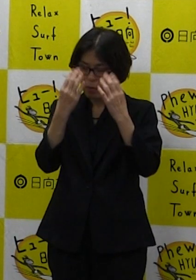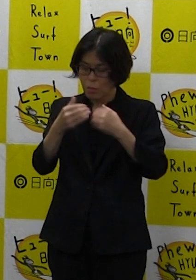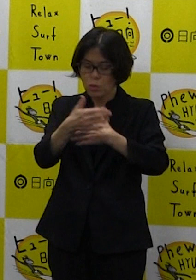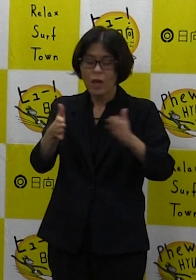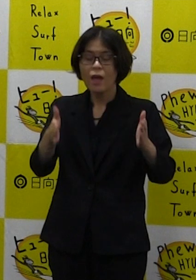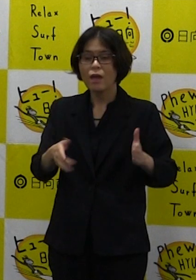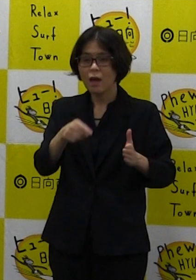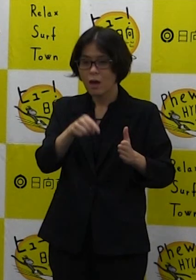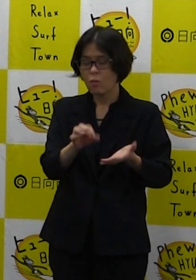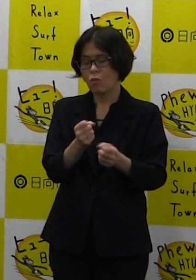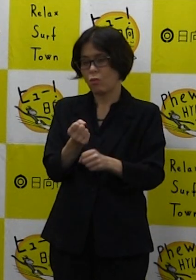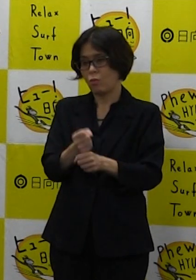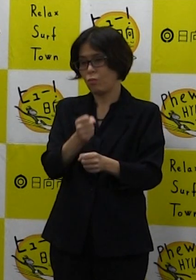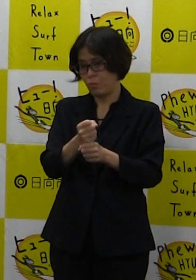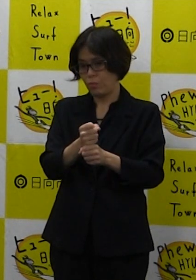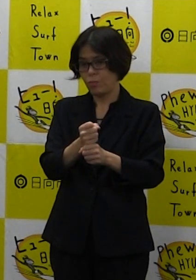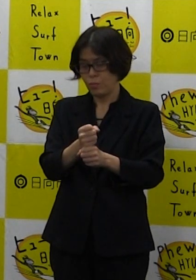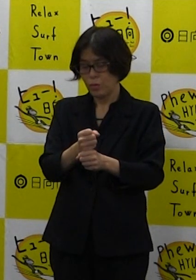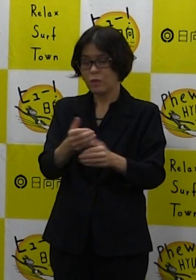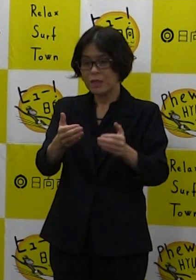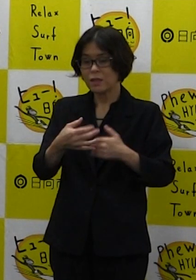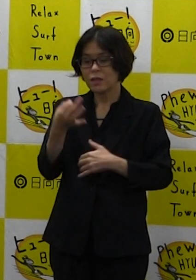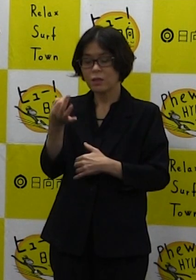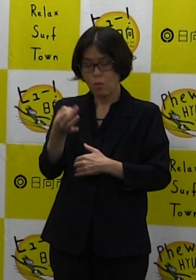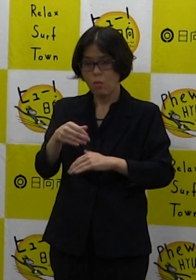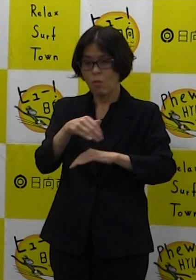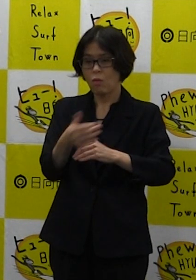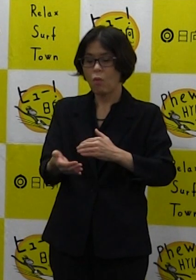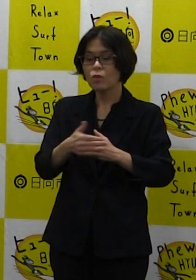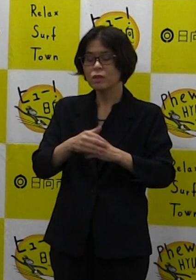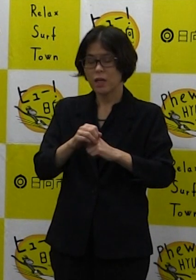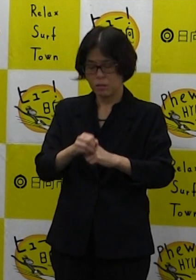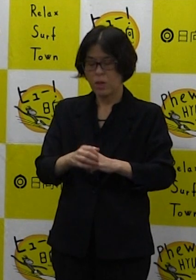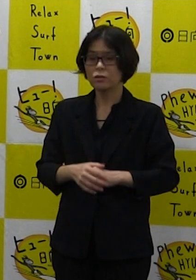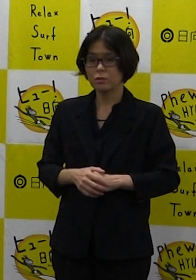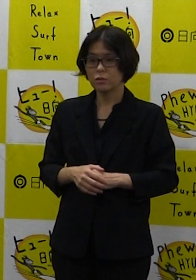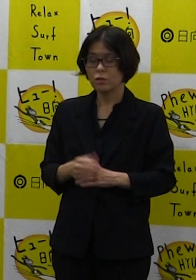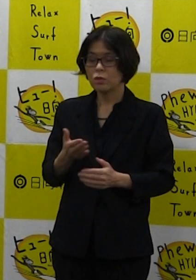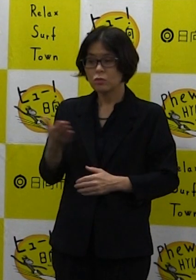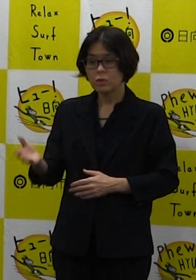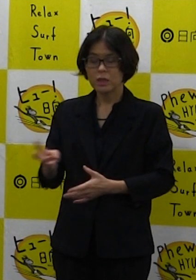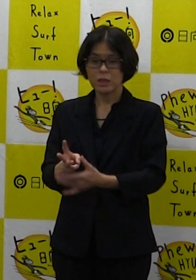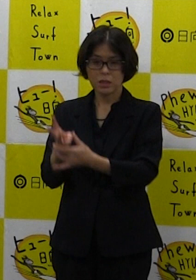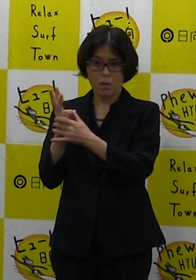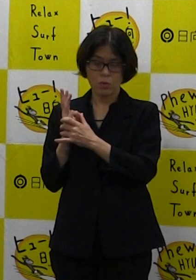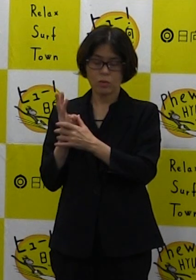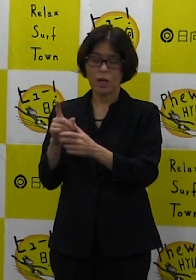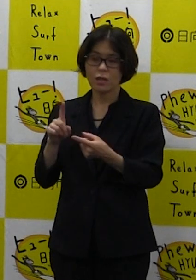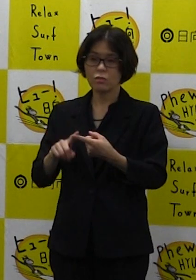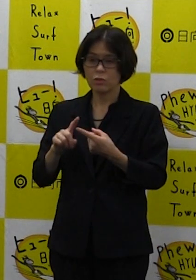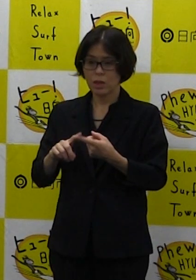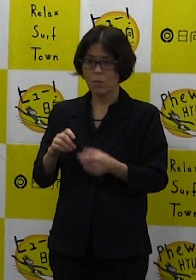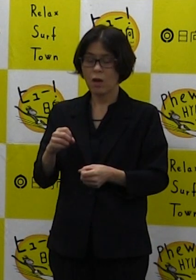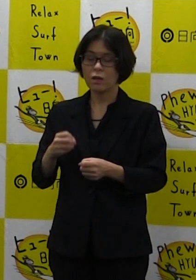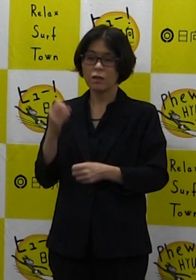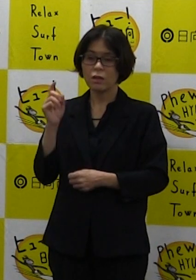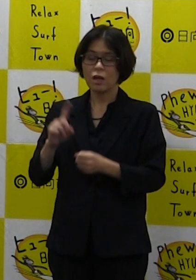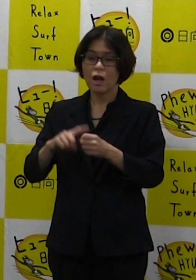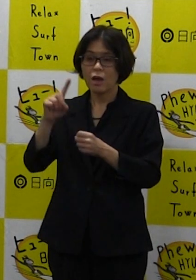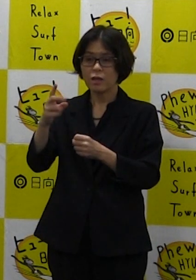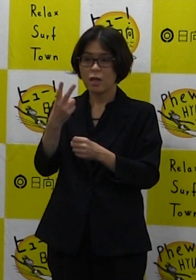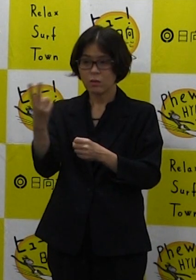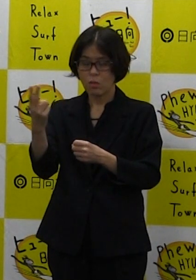を計上するものであります次に債務負担行為につきましては令和6年以降の